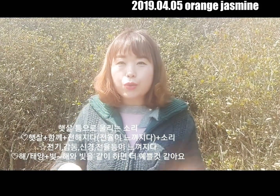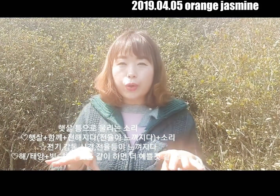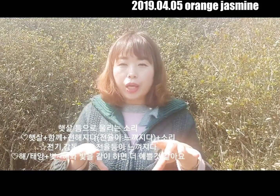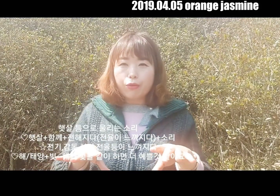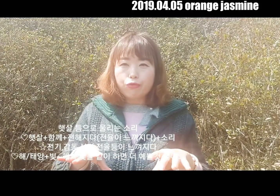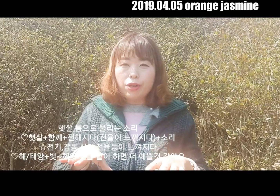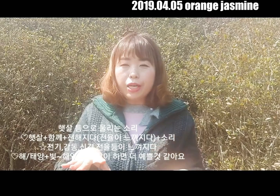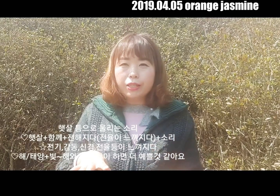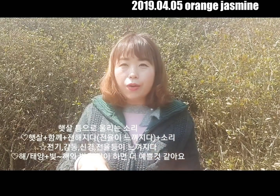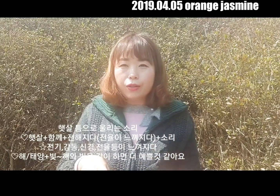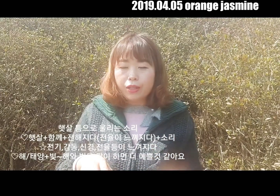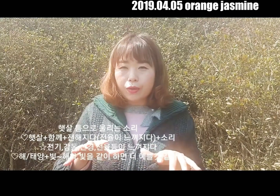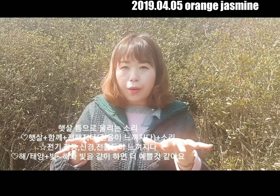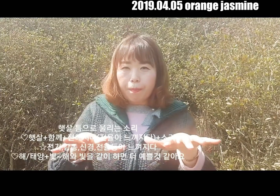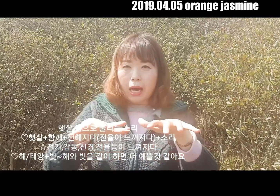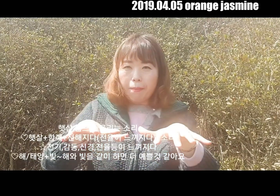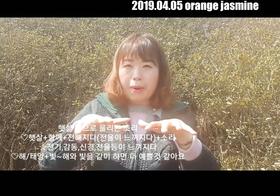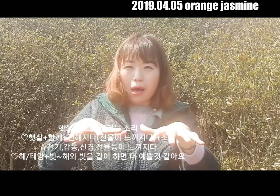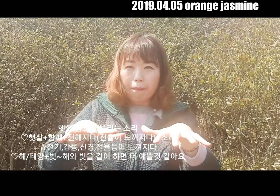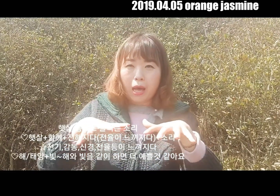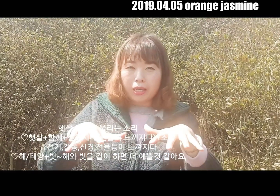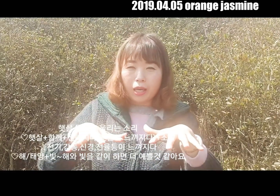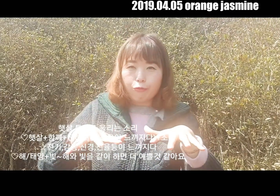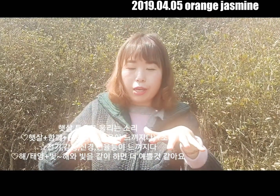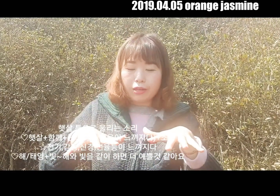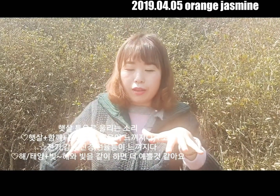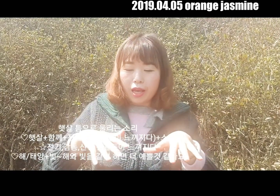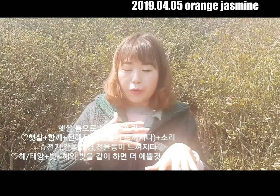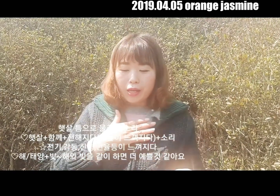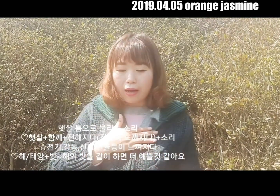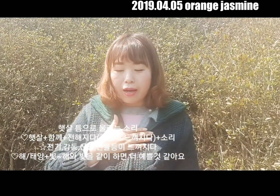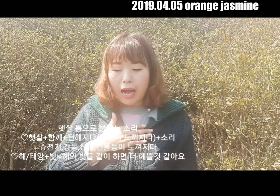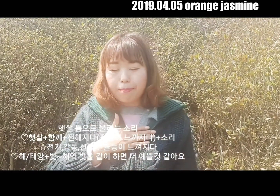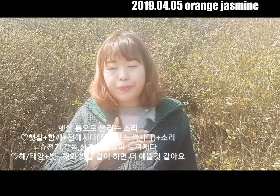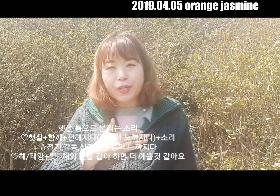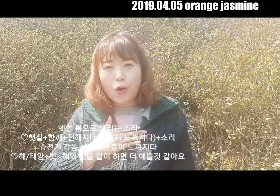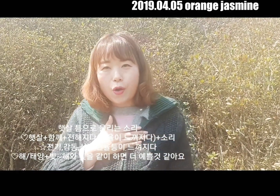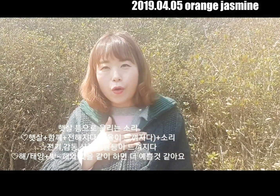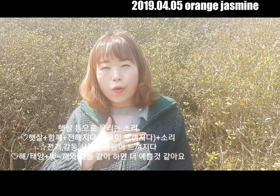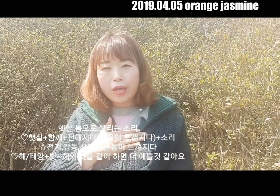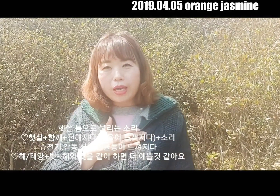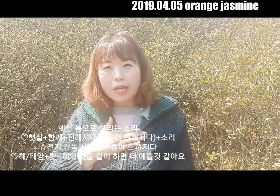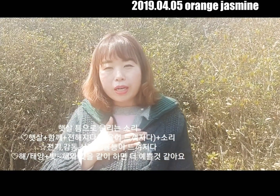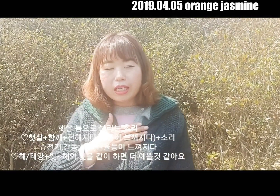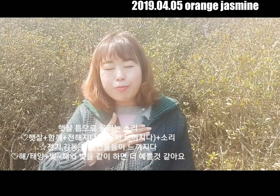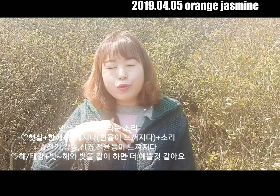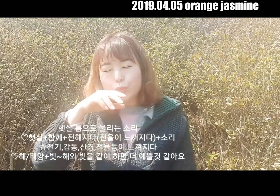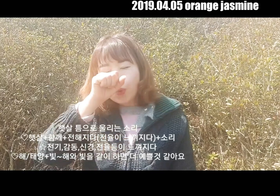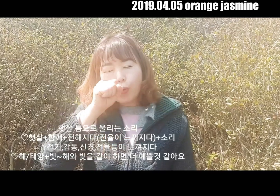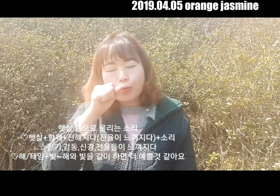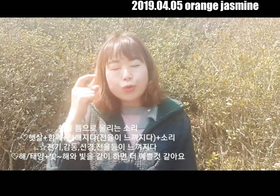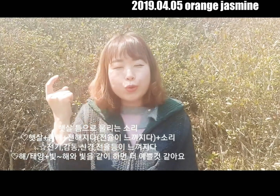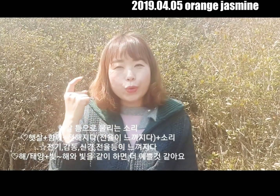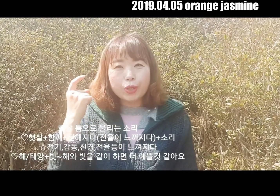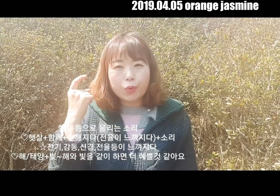울리는 소리, 울리는 거는 이렇게 팡팡팡 이렇게 울리는데, 이건 약간 감정, 그러니까 기분 좋은